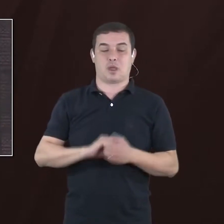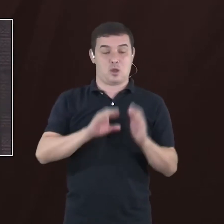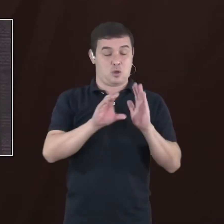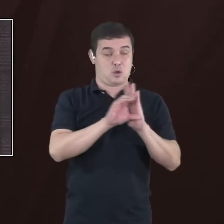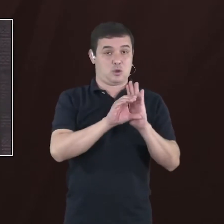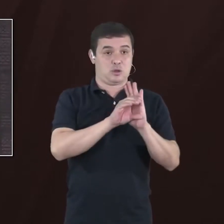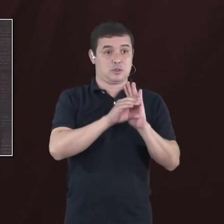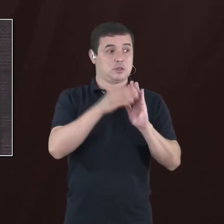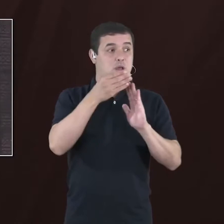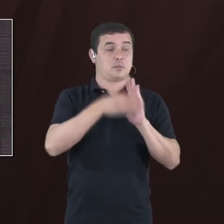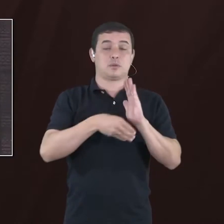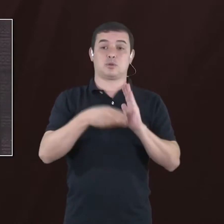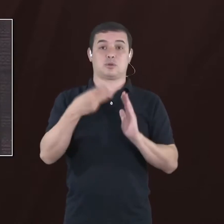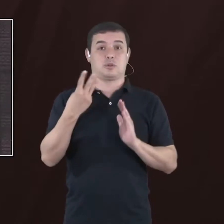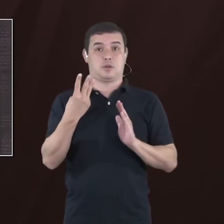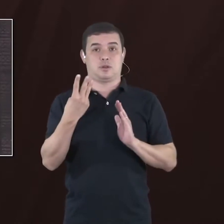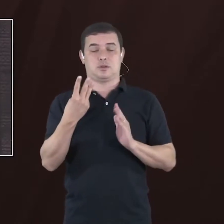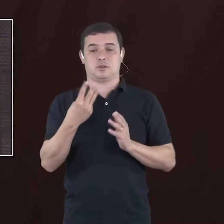3.